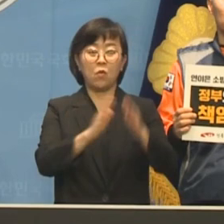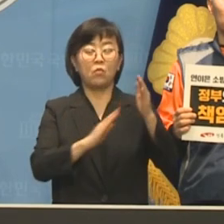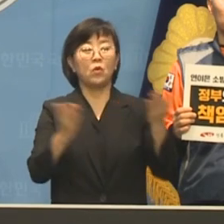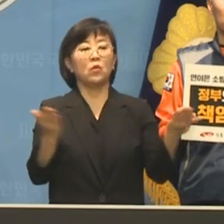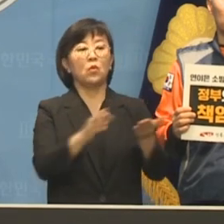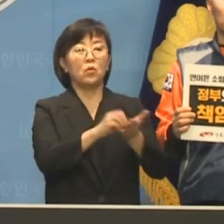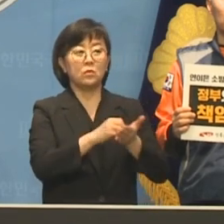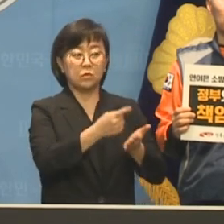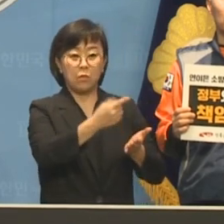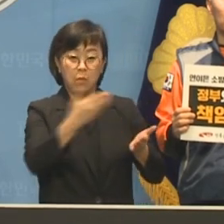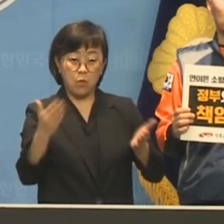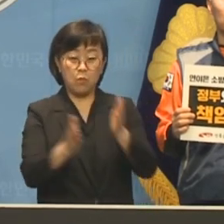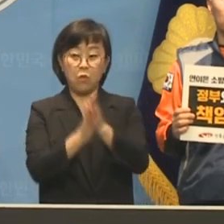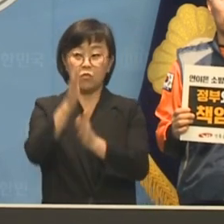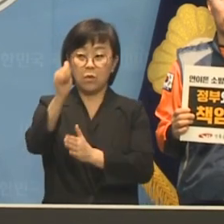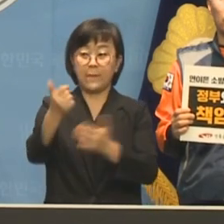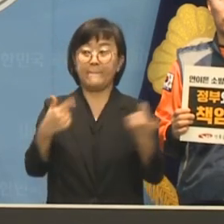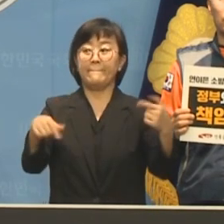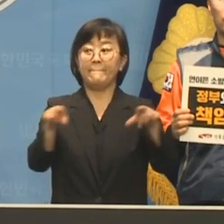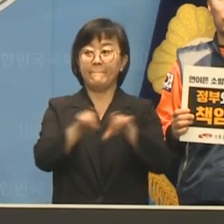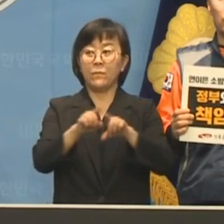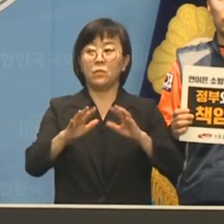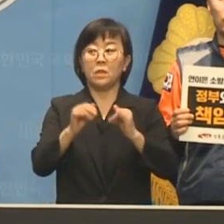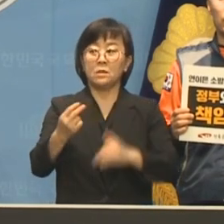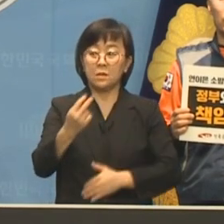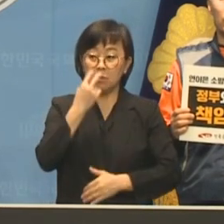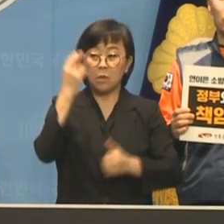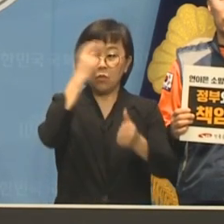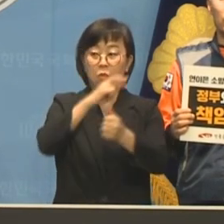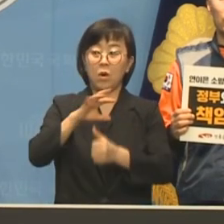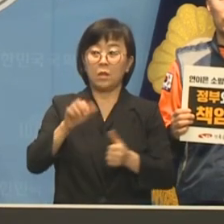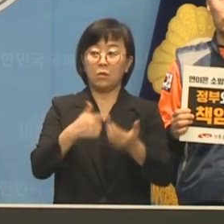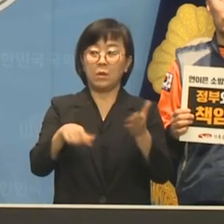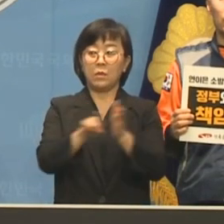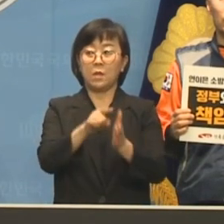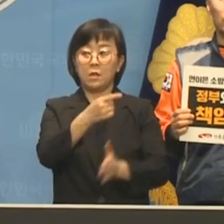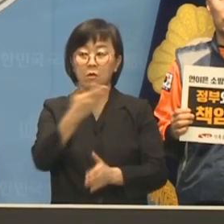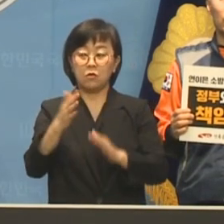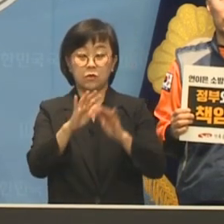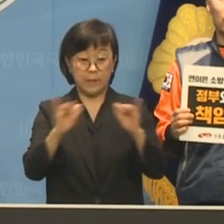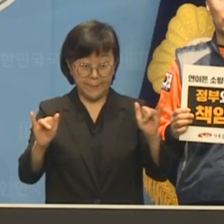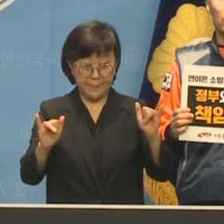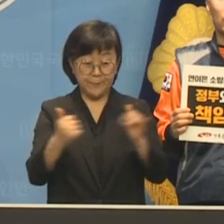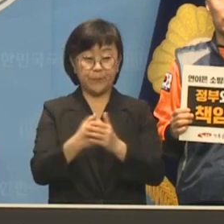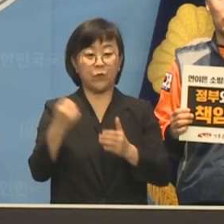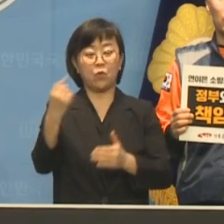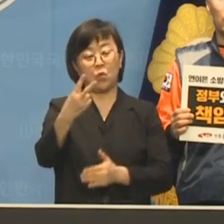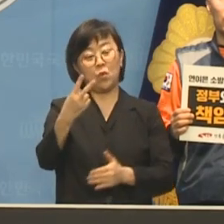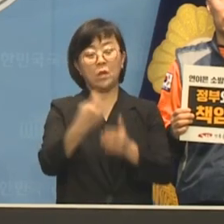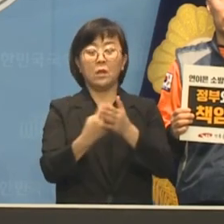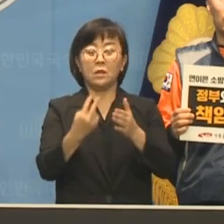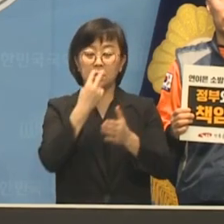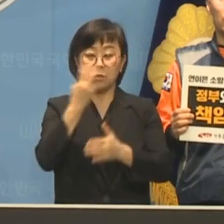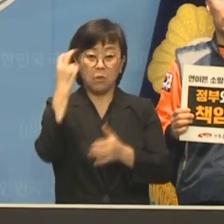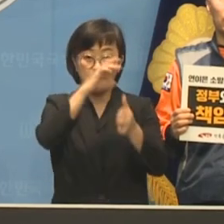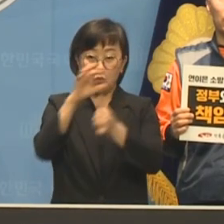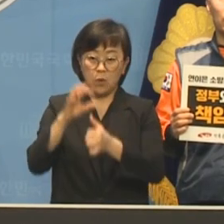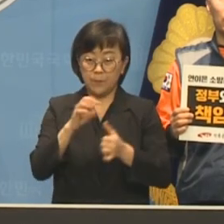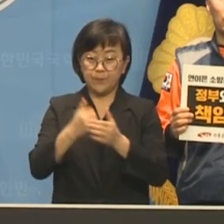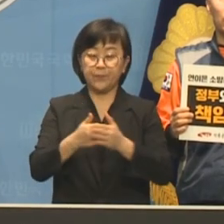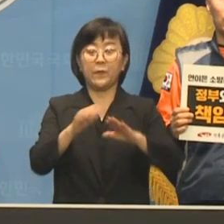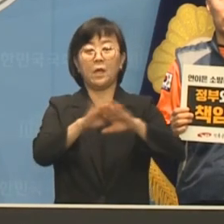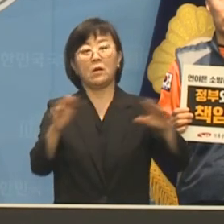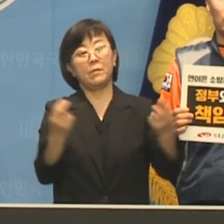노동조합 소방본부와 함께 국민의 생명을 지키는 소방관, 그 소방관의 생명을 지키는